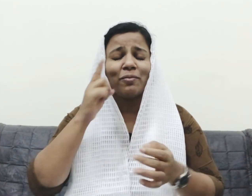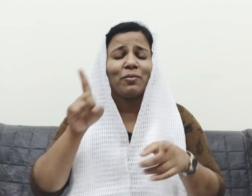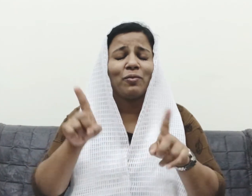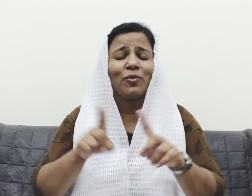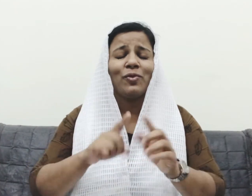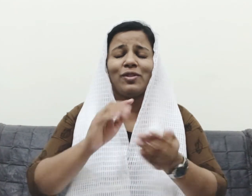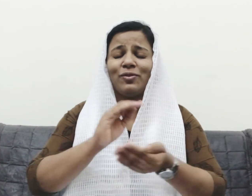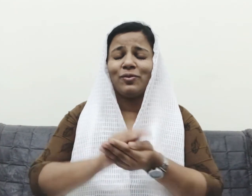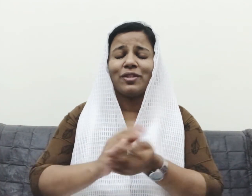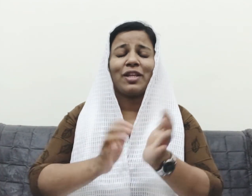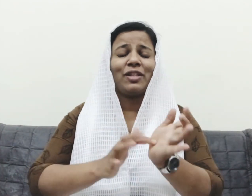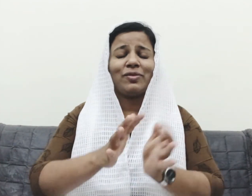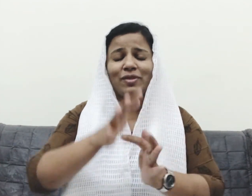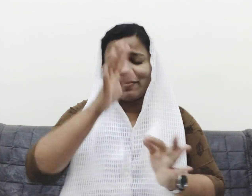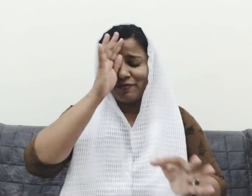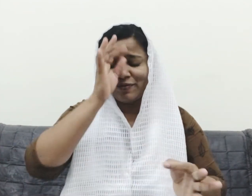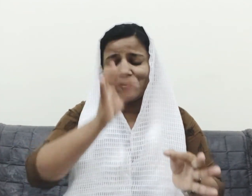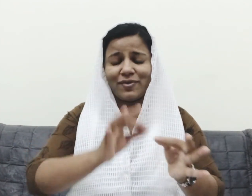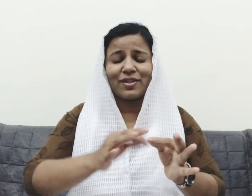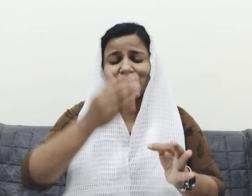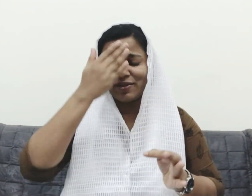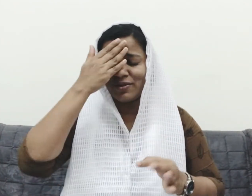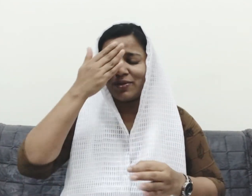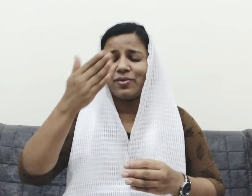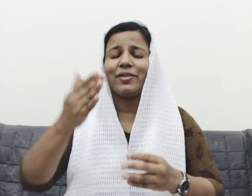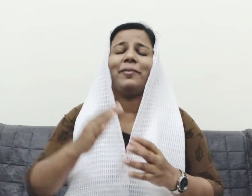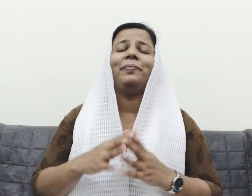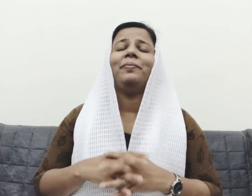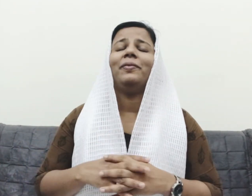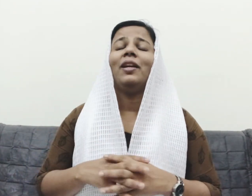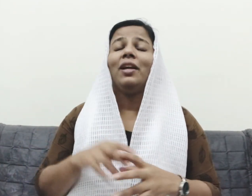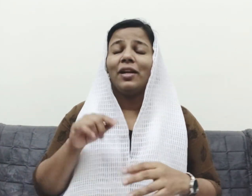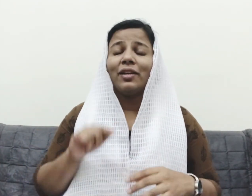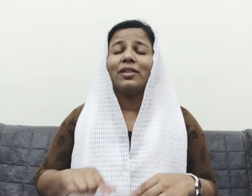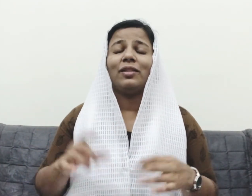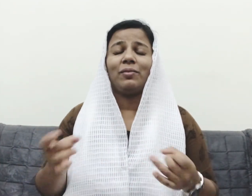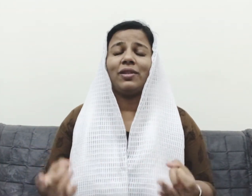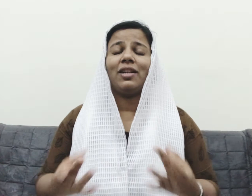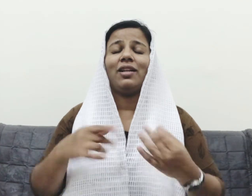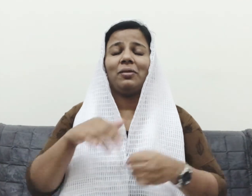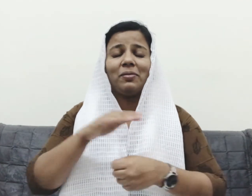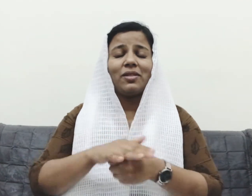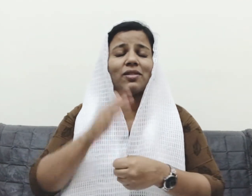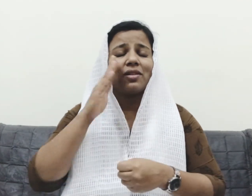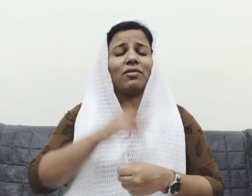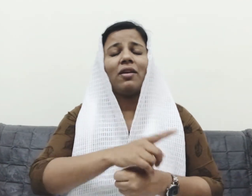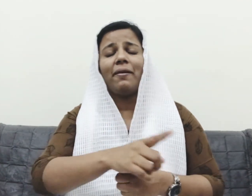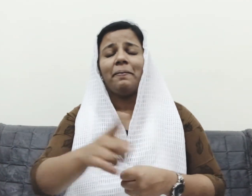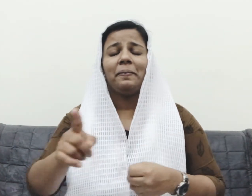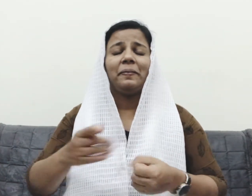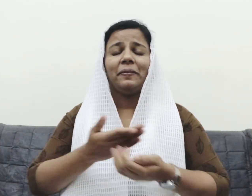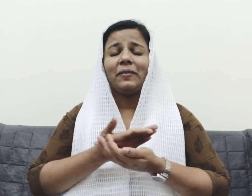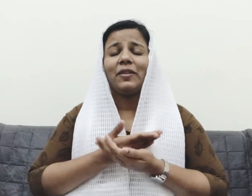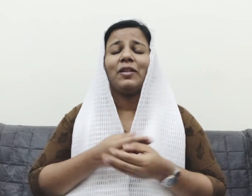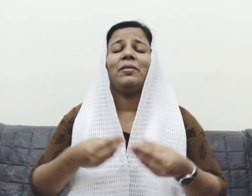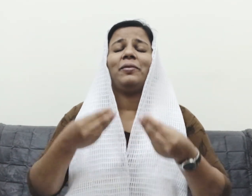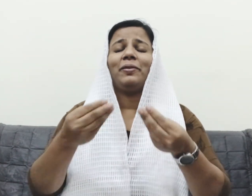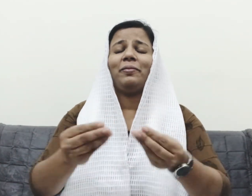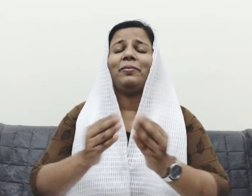കർത്താവിൻ്റെ വിശ്വസ്തതയ്ക്ക് ഞങ്ങൾ നന്ദി പറയുന്നു. അപ്പാ പിതാവേ, ഈ പ്രഭാതത്തിൽ ഈ ശബ്ദം കേൾക്കുന്ന എല്ലാവരെയും അങ്ങയുടെ പൊന്നുകരങ്ങളിലേക്ക് യേശു